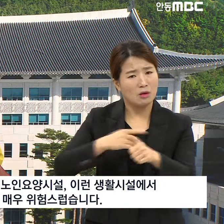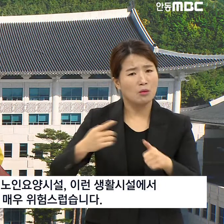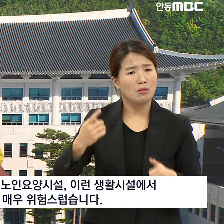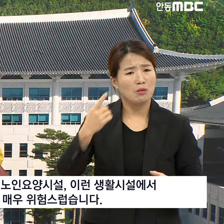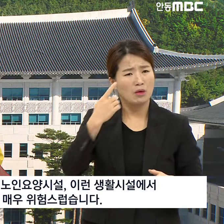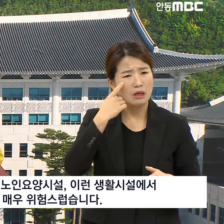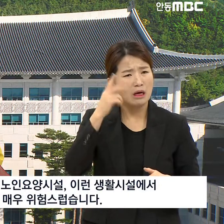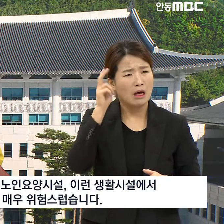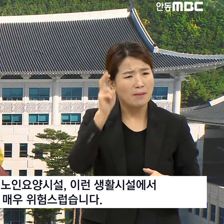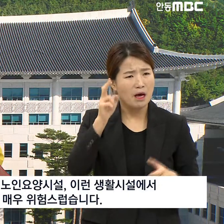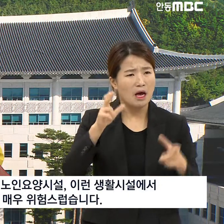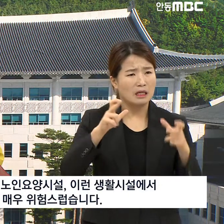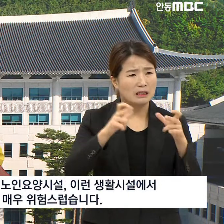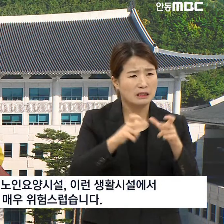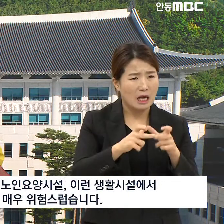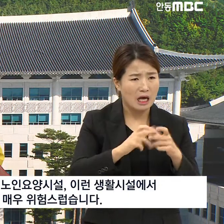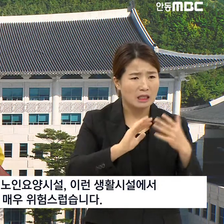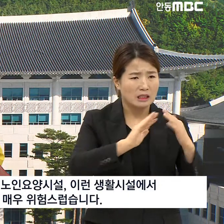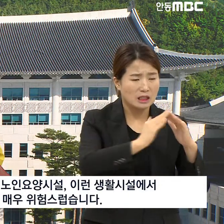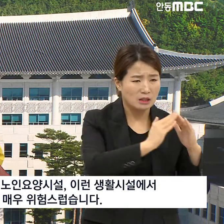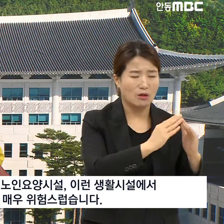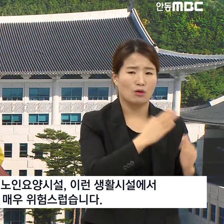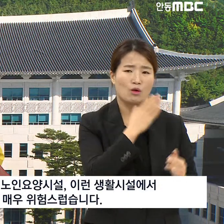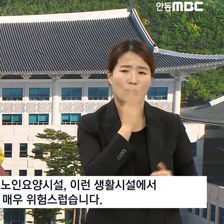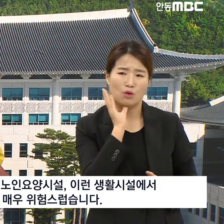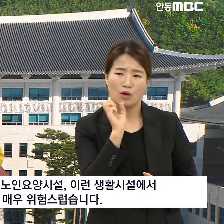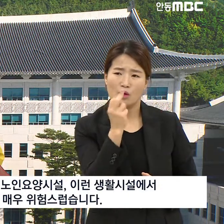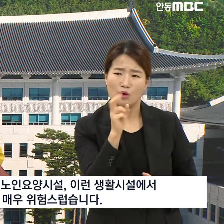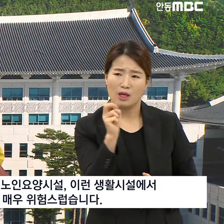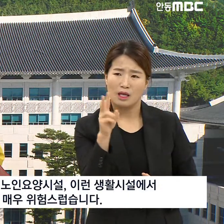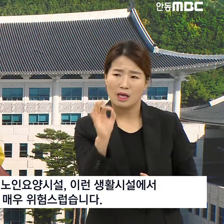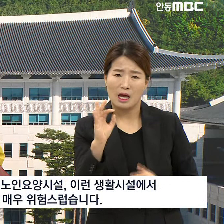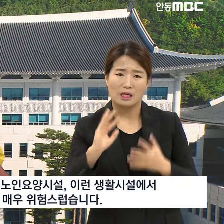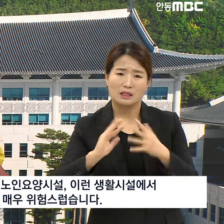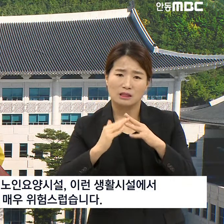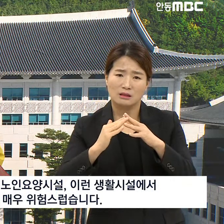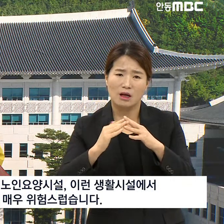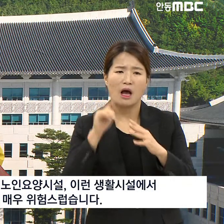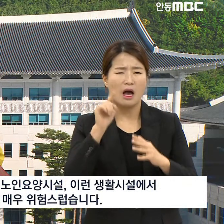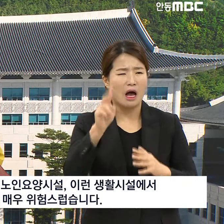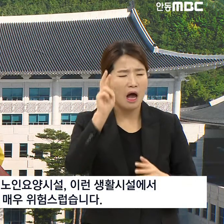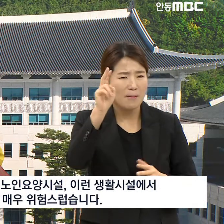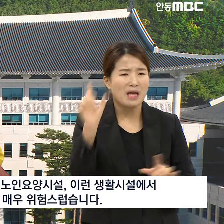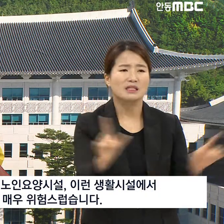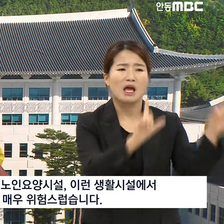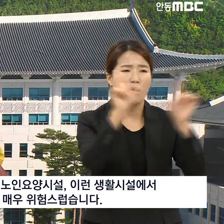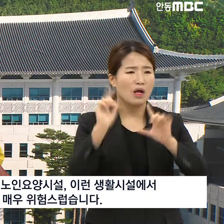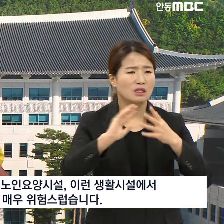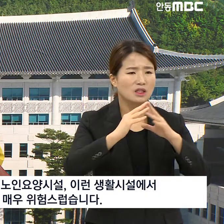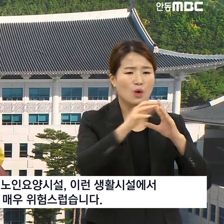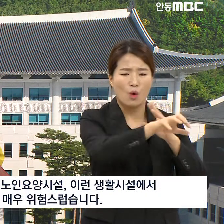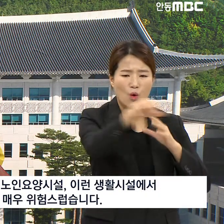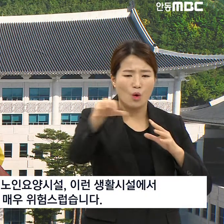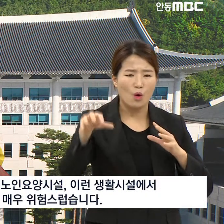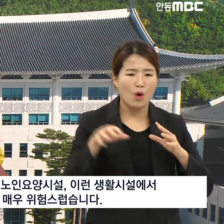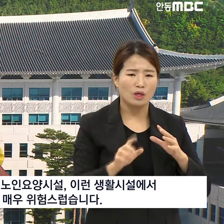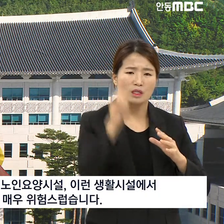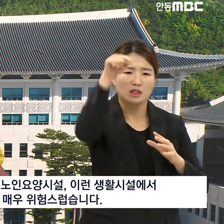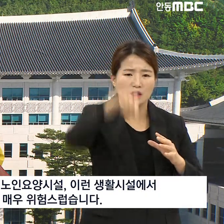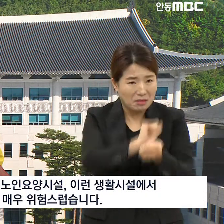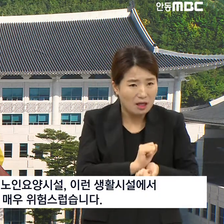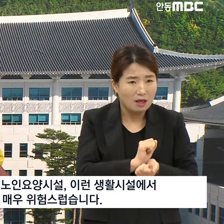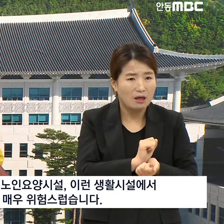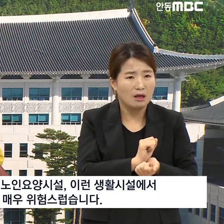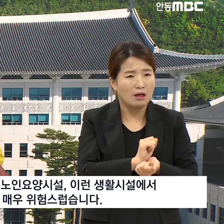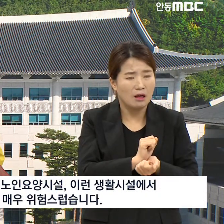같이 장애인 시설, 노인 요양시설, 이런 생활시설에 대해서 신천지